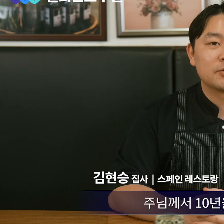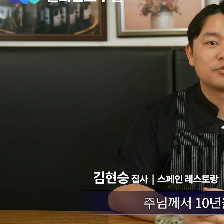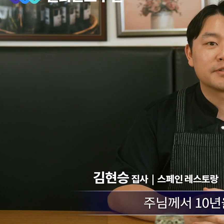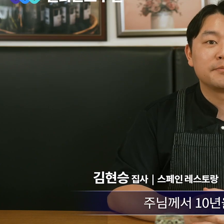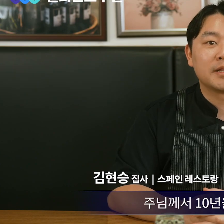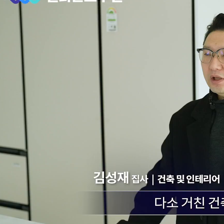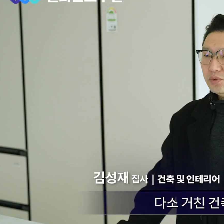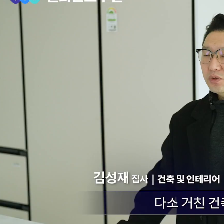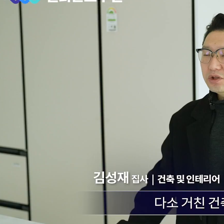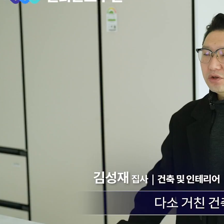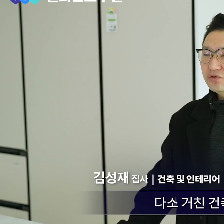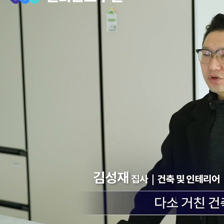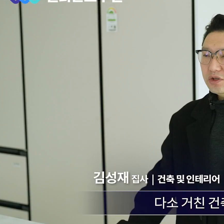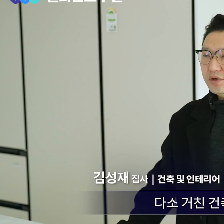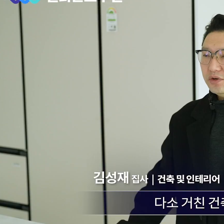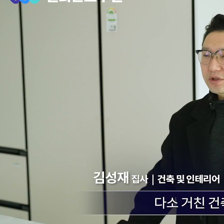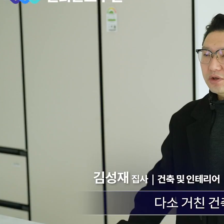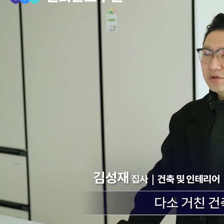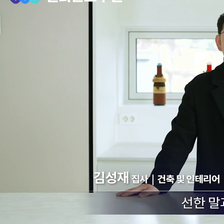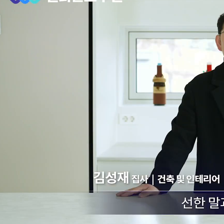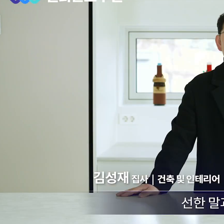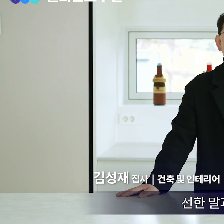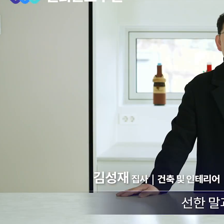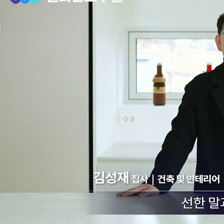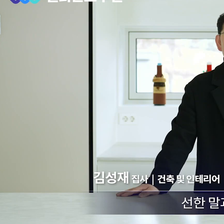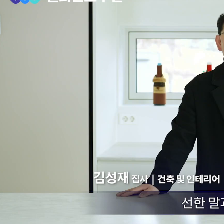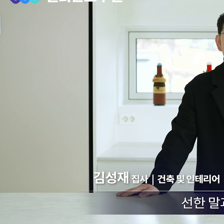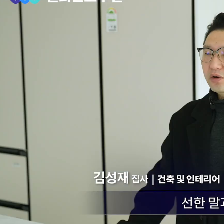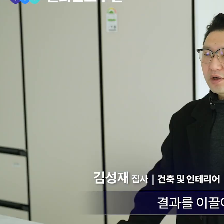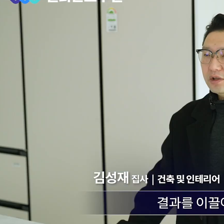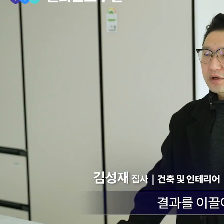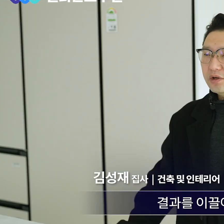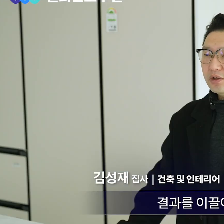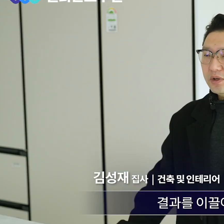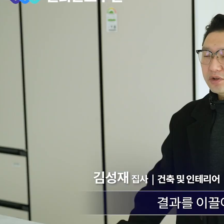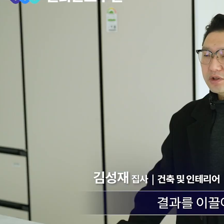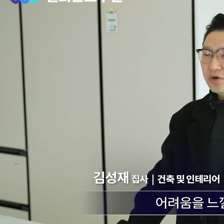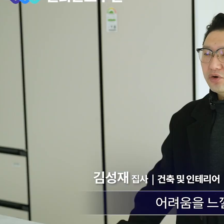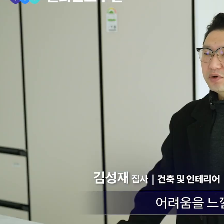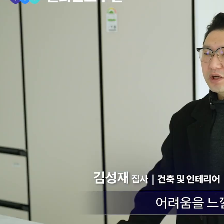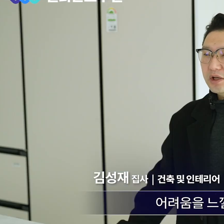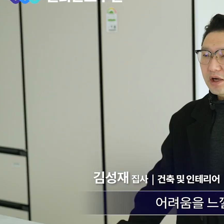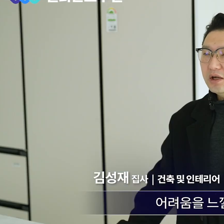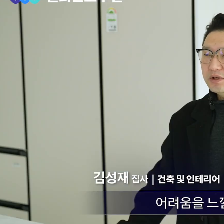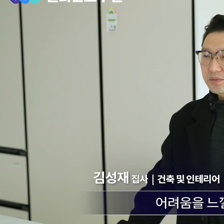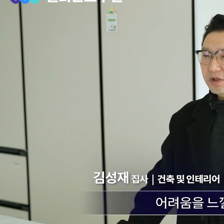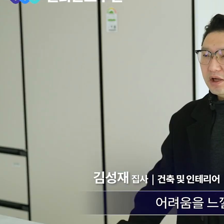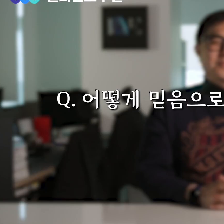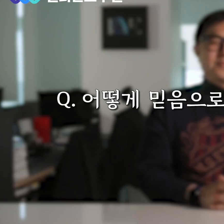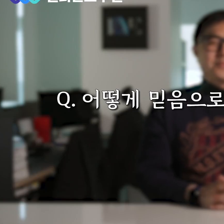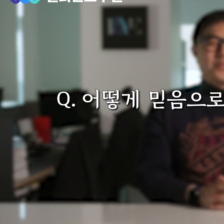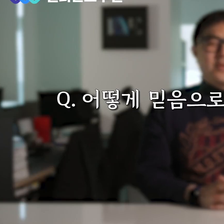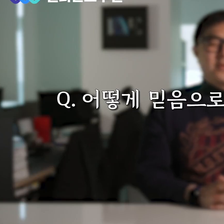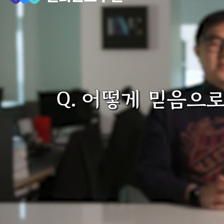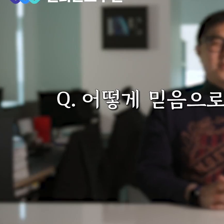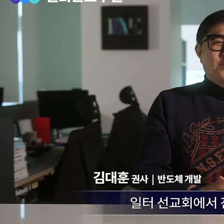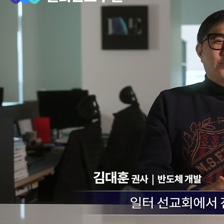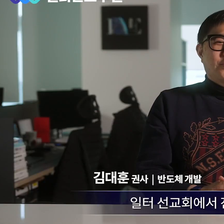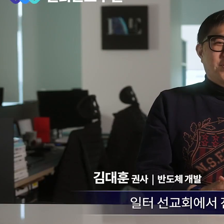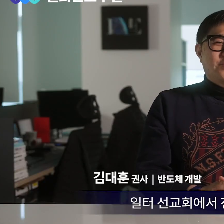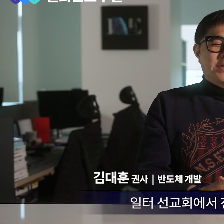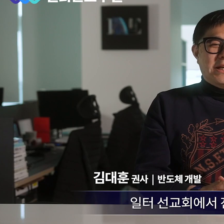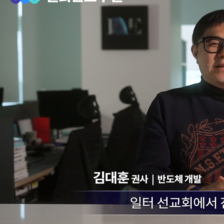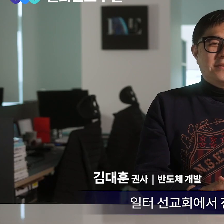10년을 지켜주셨습니다. 다소 거친 건축 현장 환경에서 선한 말과 방법으로 결과를 이끌어내는 과정에서 어려움을 느낄 때가 많습니다.